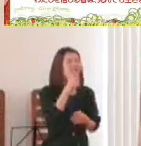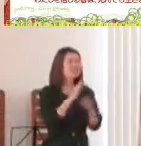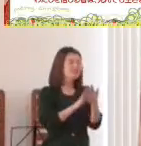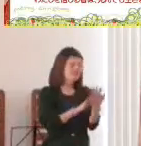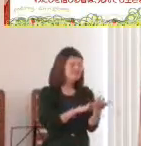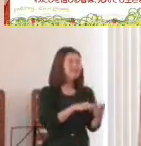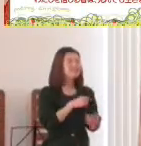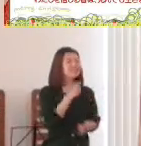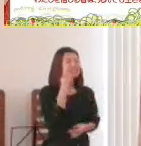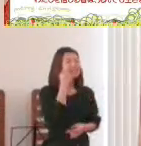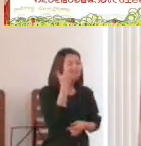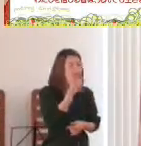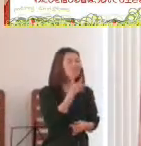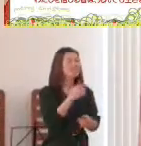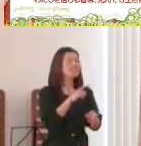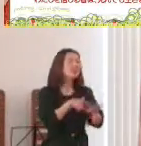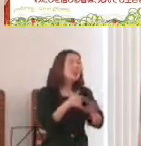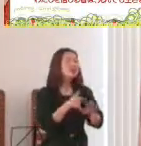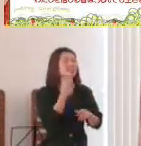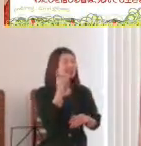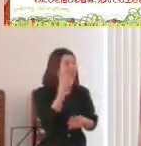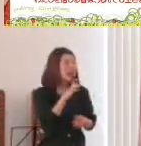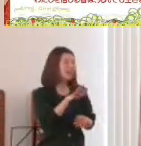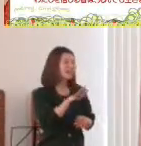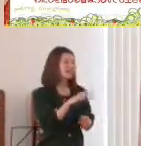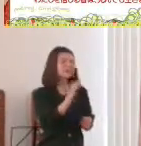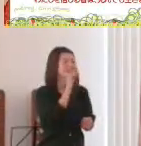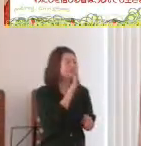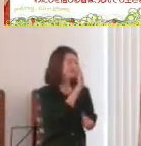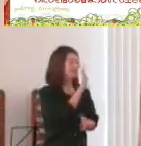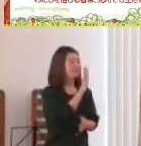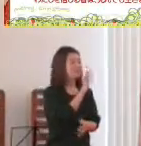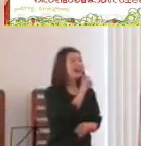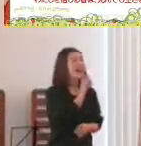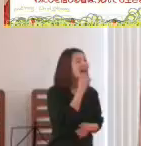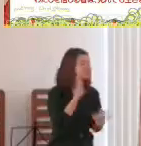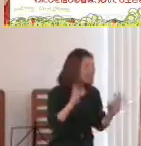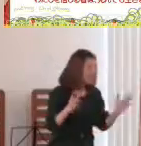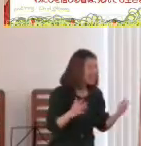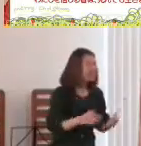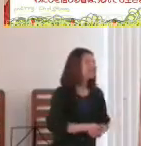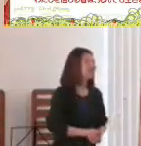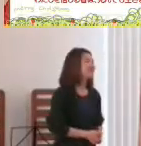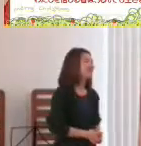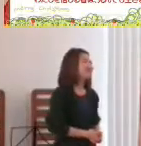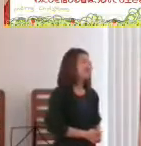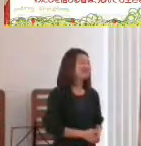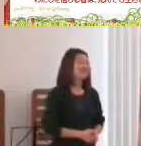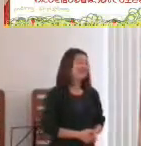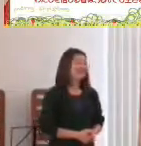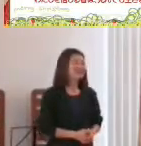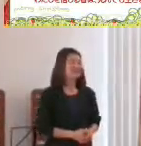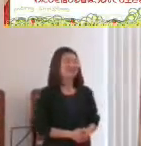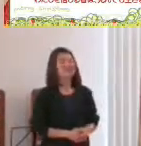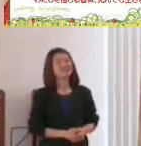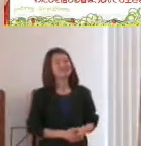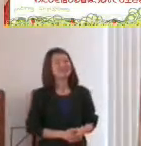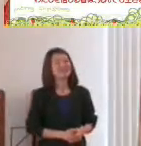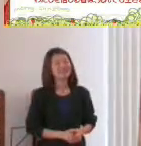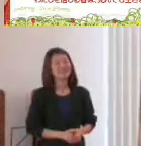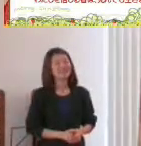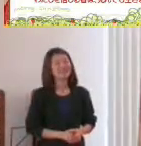騒然としたですね、美辞麗句を並び立てて、あんなに素晴らしい人はいなかったのに残念でしたと言ってお葬式を出してあげます、